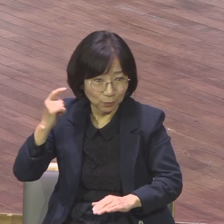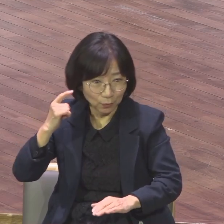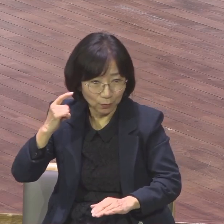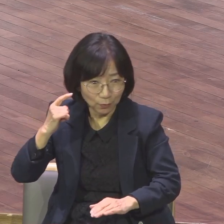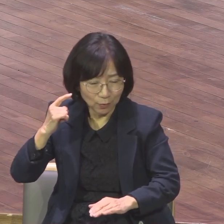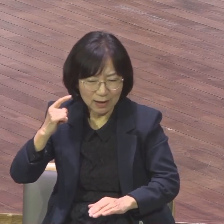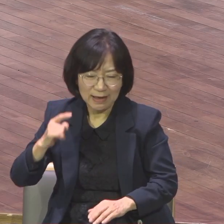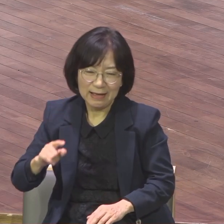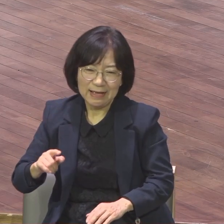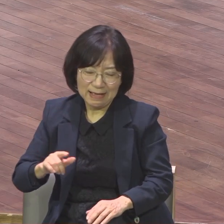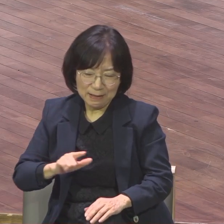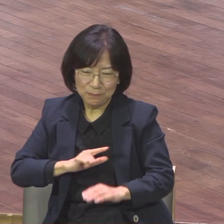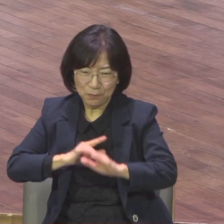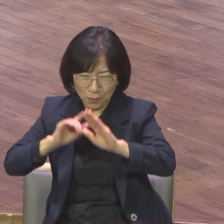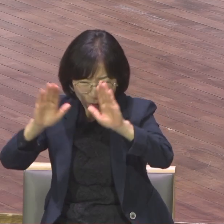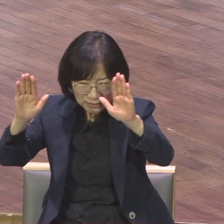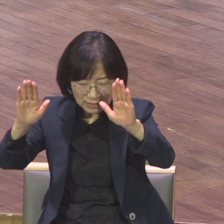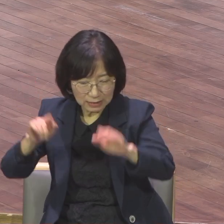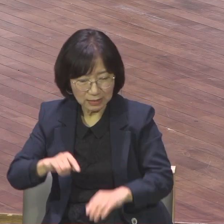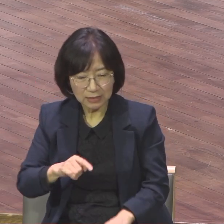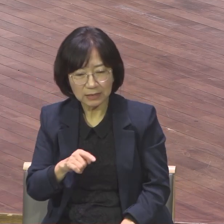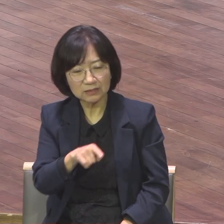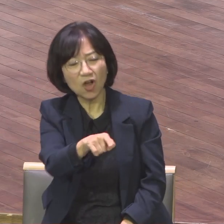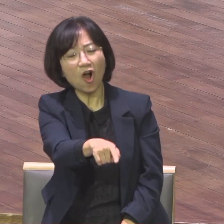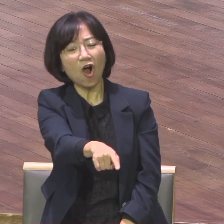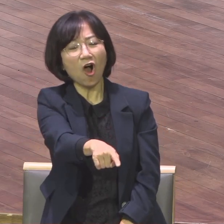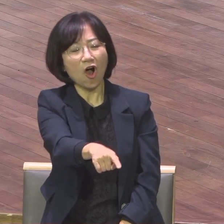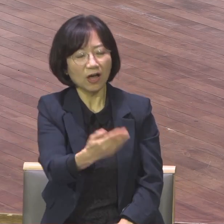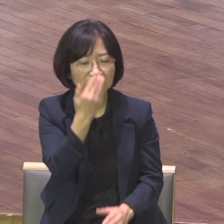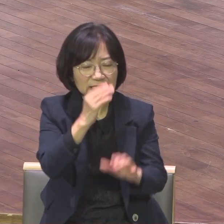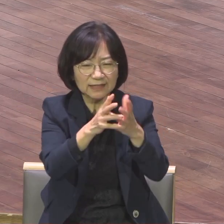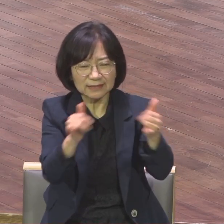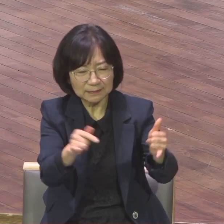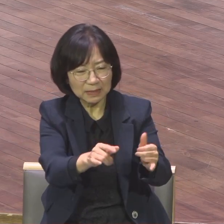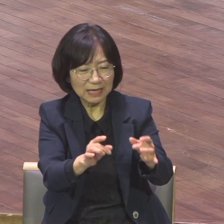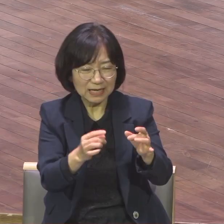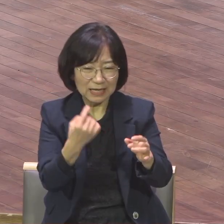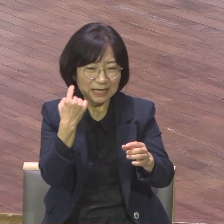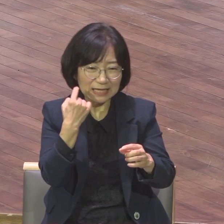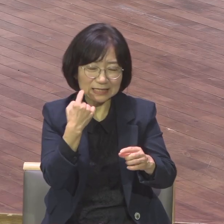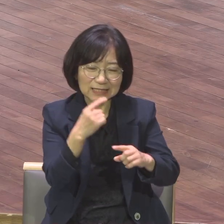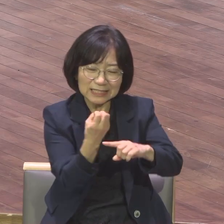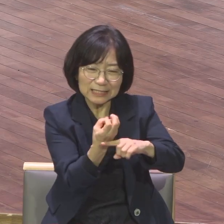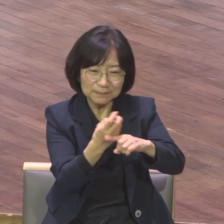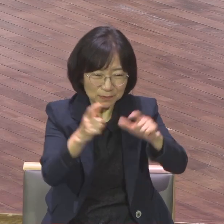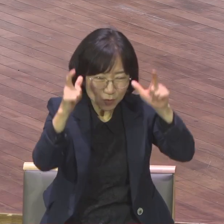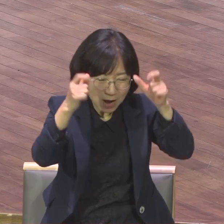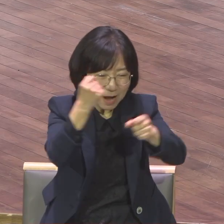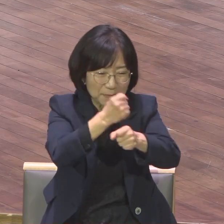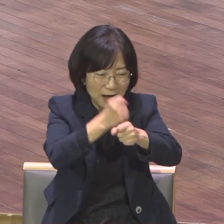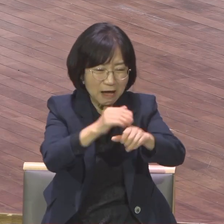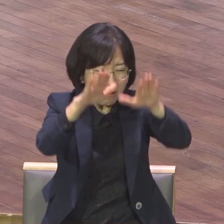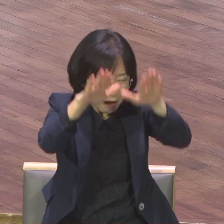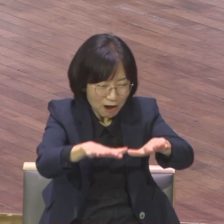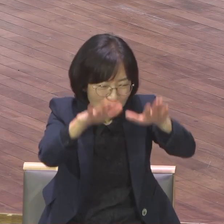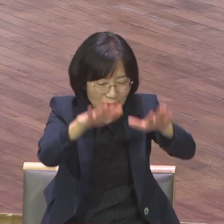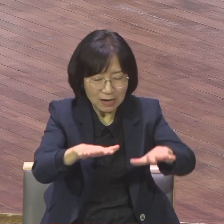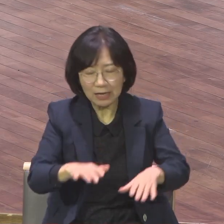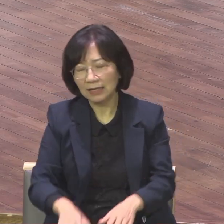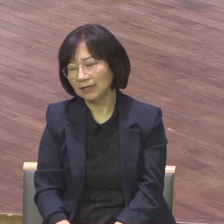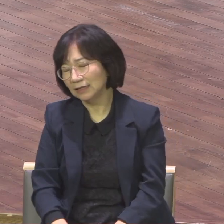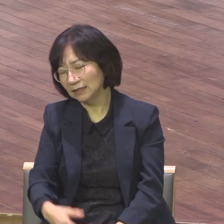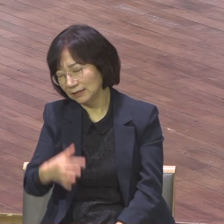모세도 화가 나지요. 그 우상 숭배 제일 싫어하는데 금송아지 만들어 놓고 하나님이라고 섬기니까